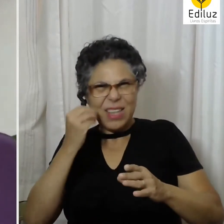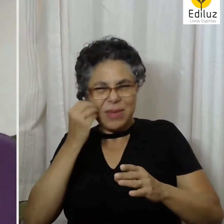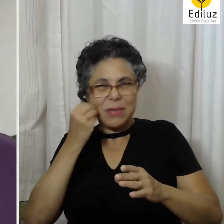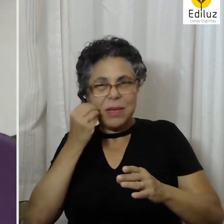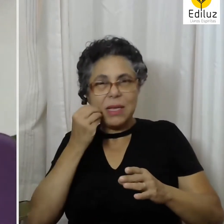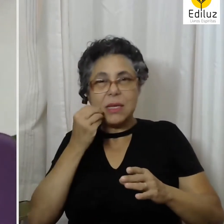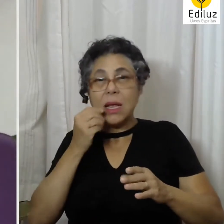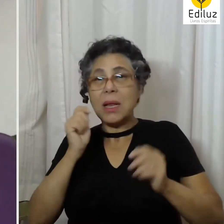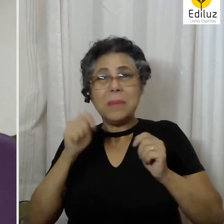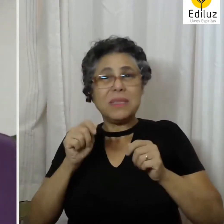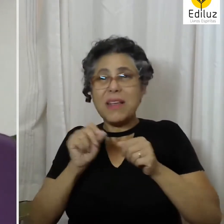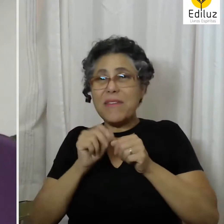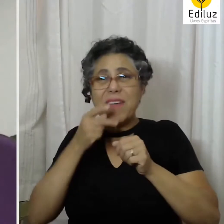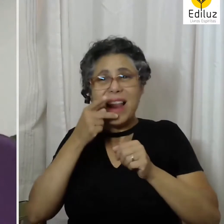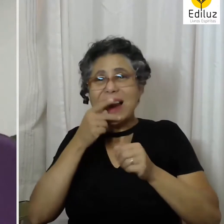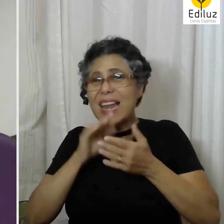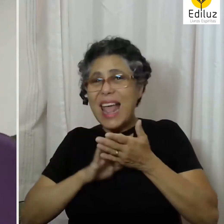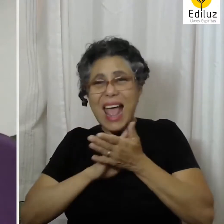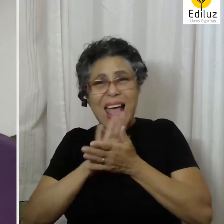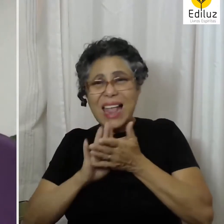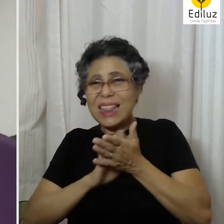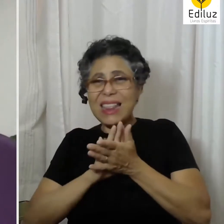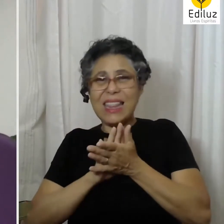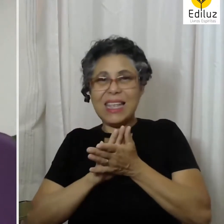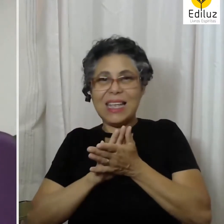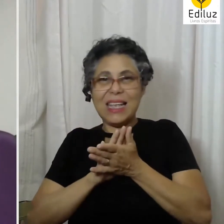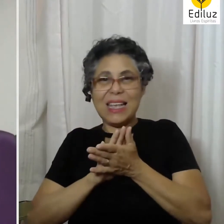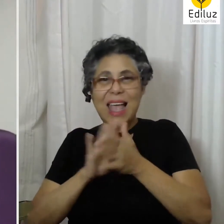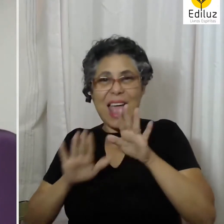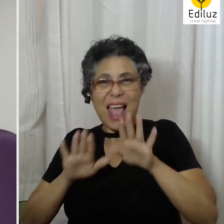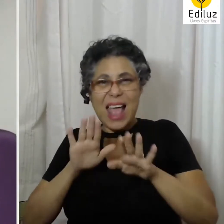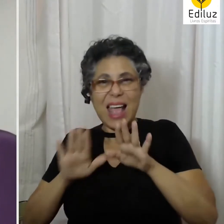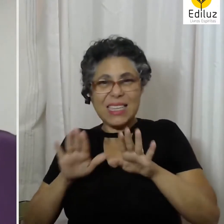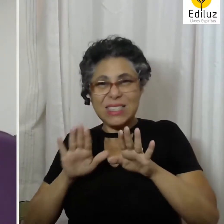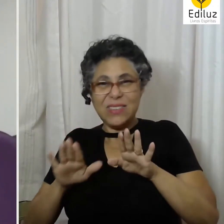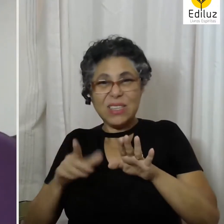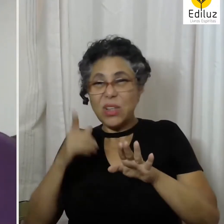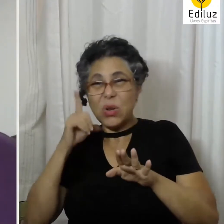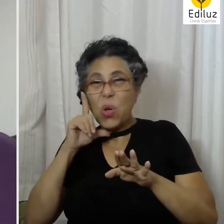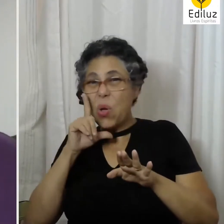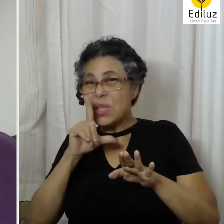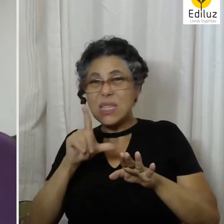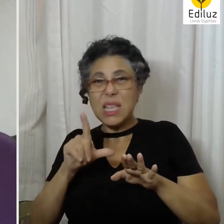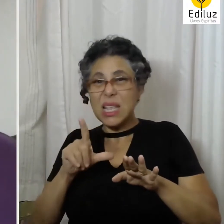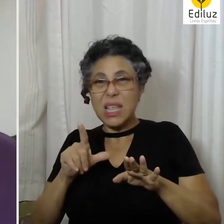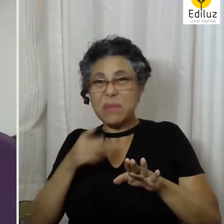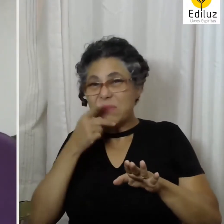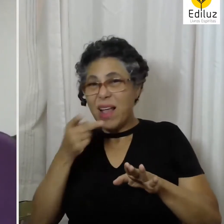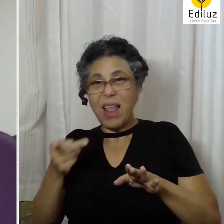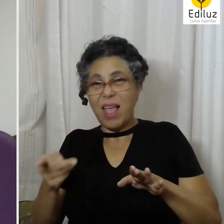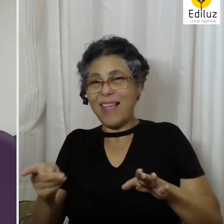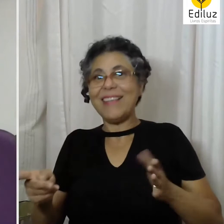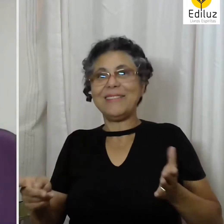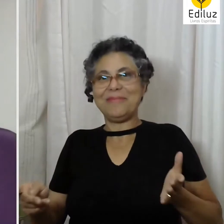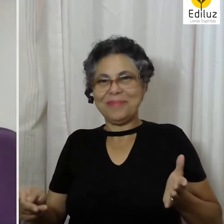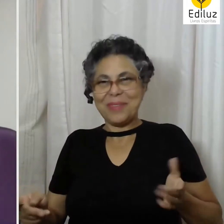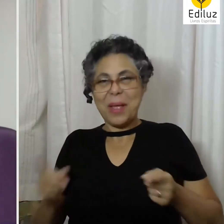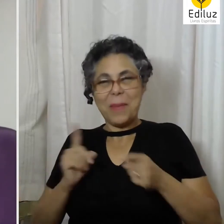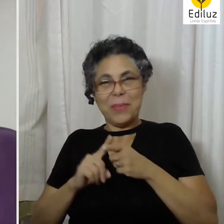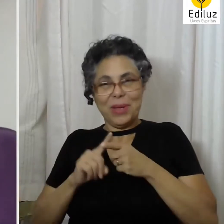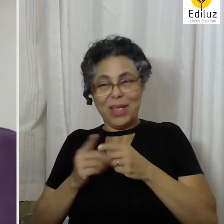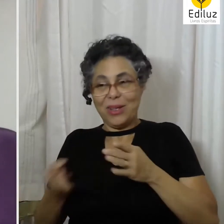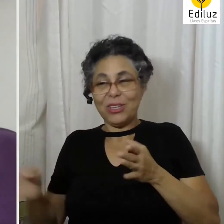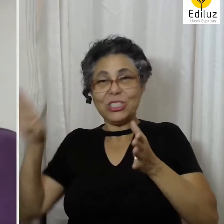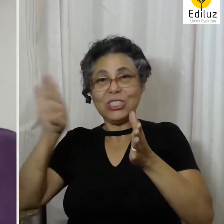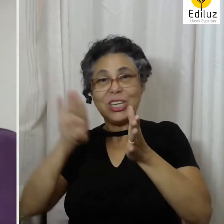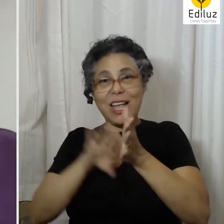falar absolutamente nada. E às vezes nem conseguimos por mais que queiramos. Porque quando